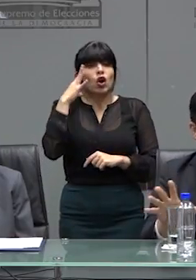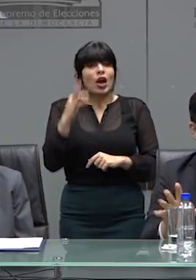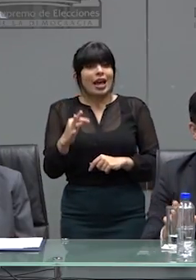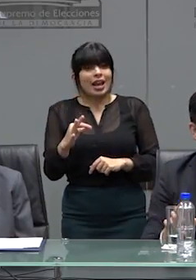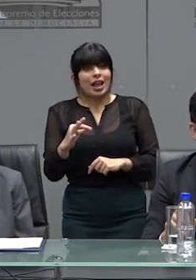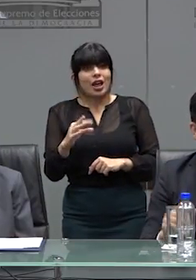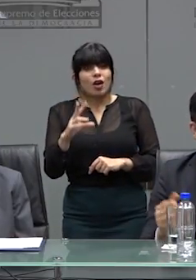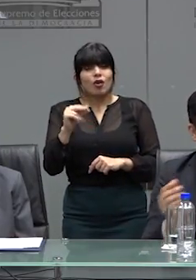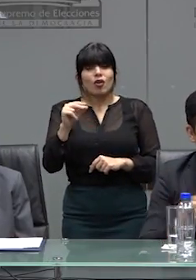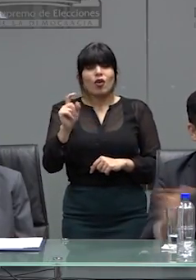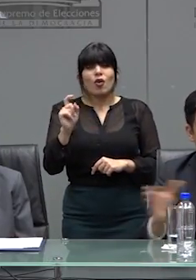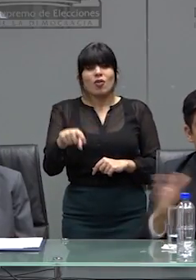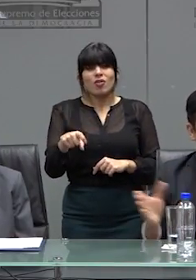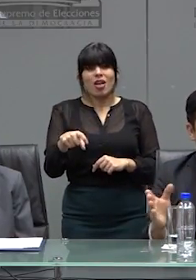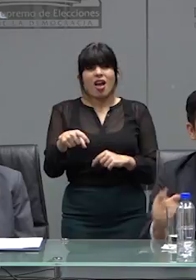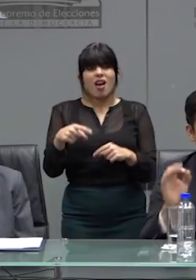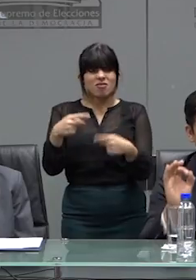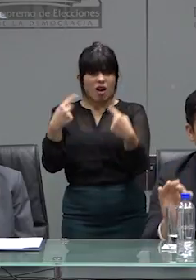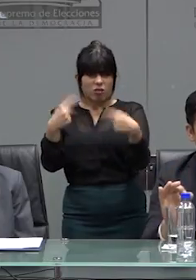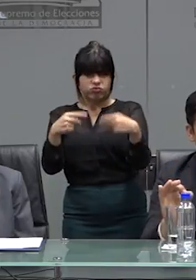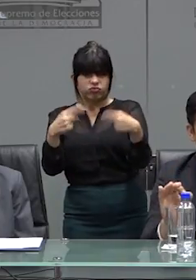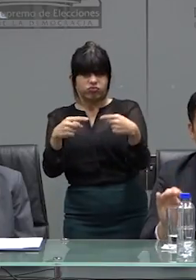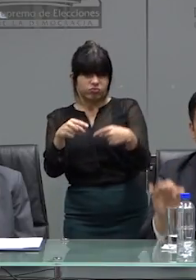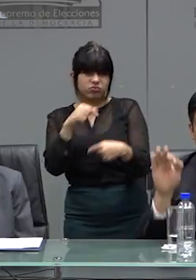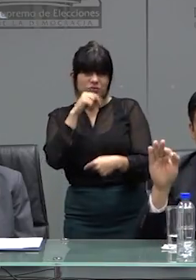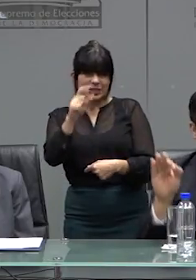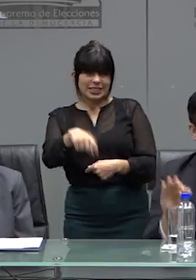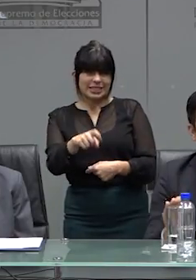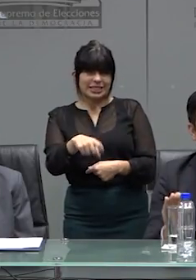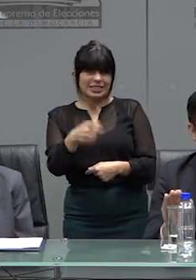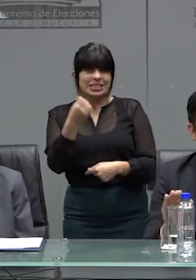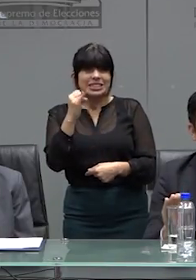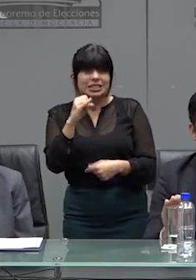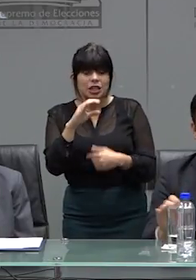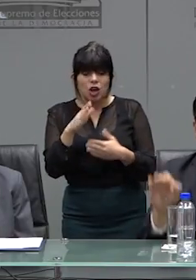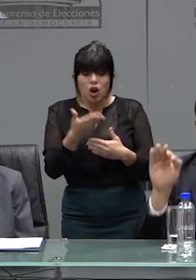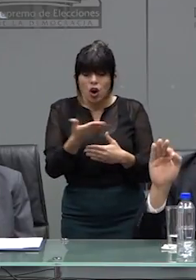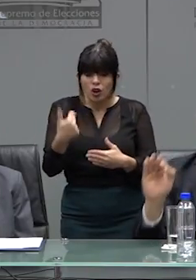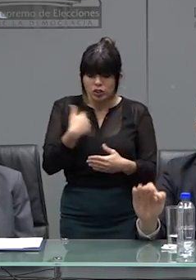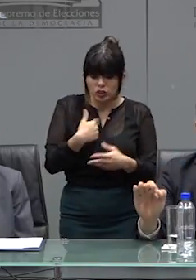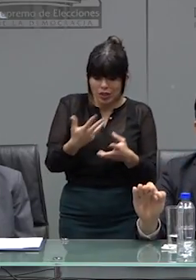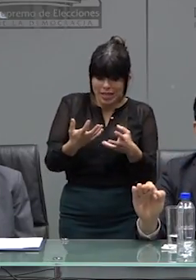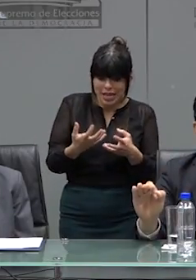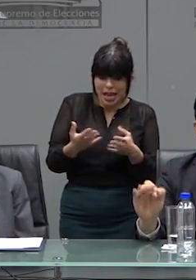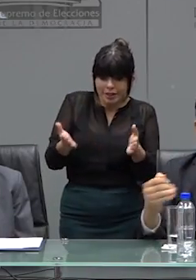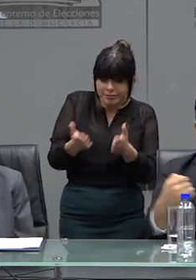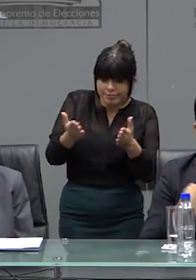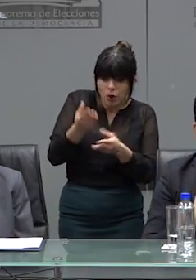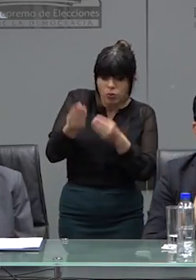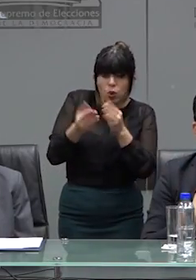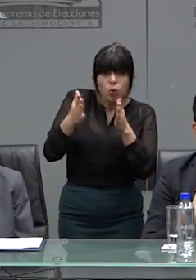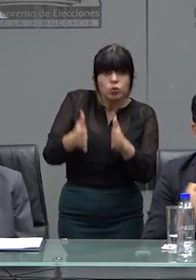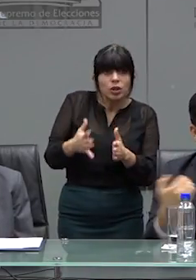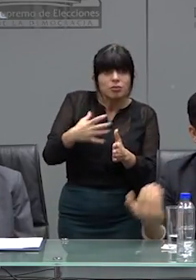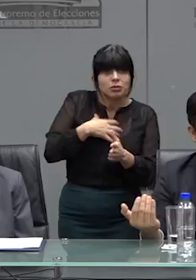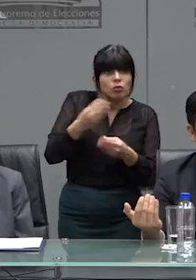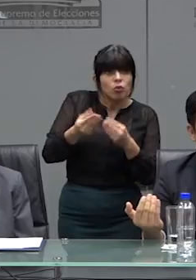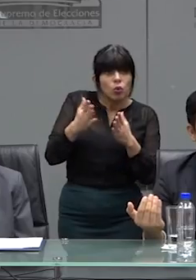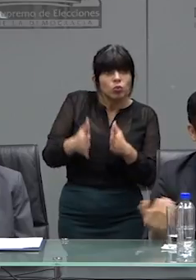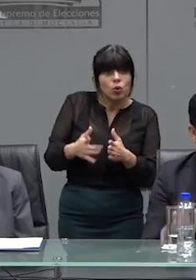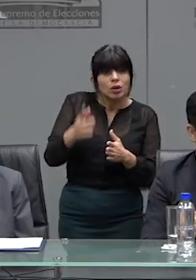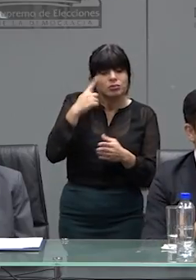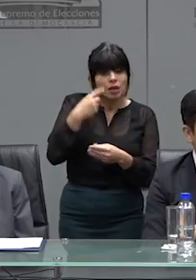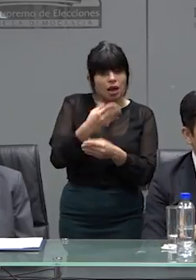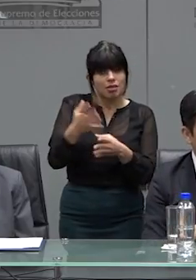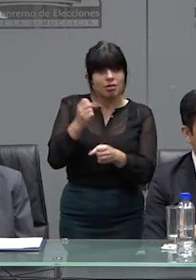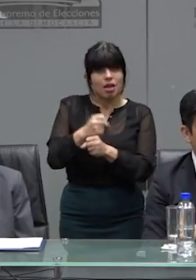tan súbitamente a confrontaciones innecesarias cuando todo lo que queremos es una mayor productividad de nuestros productores para que generen